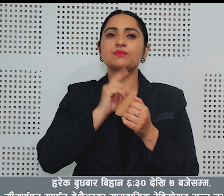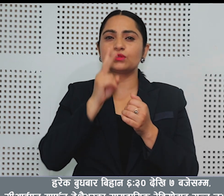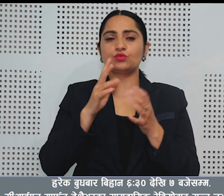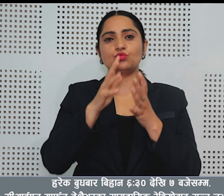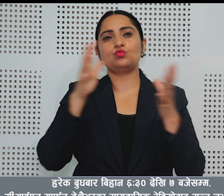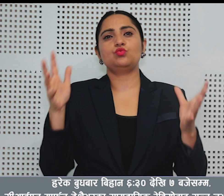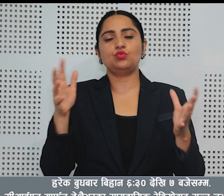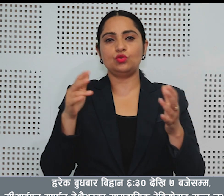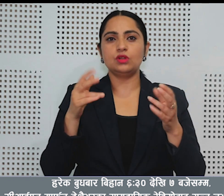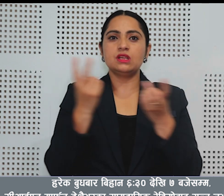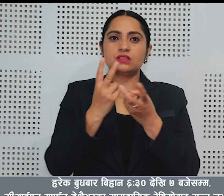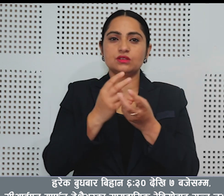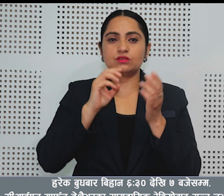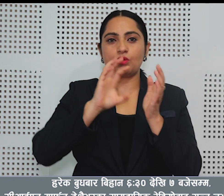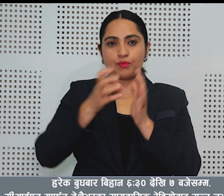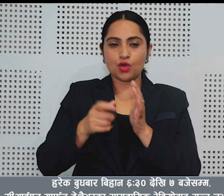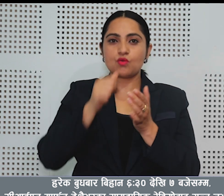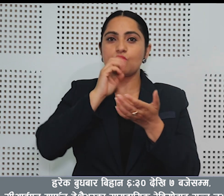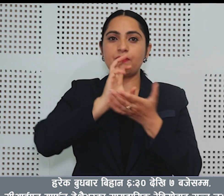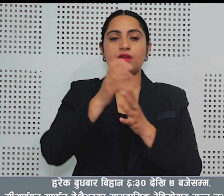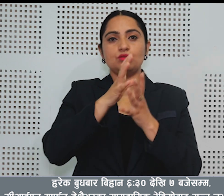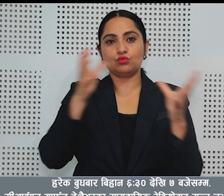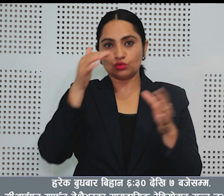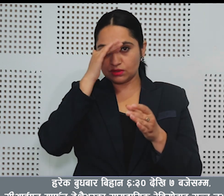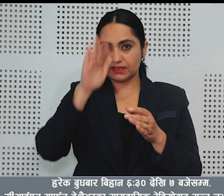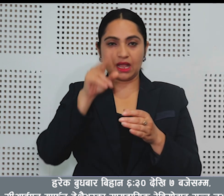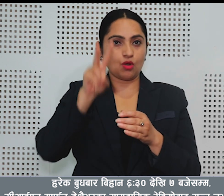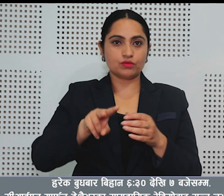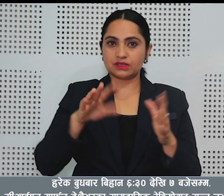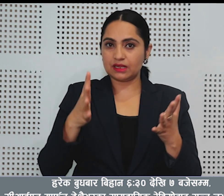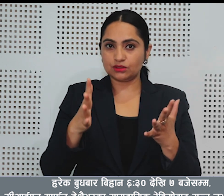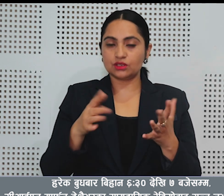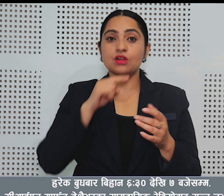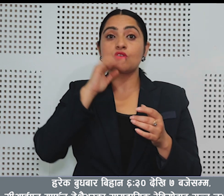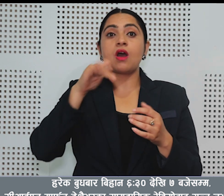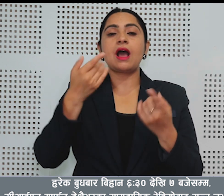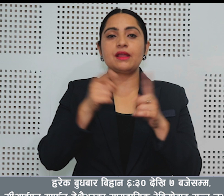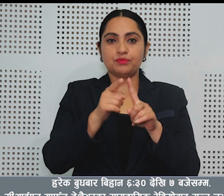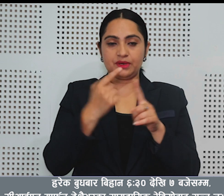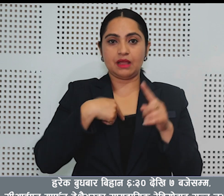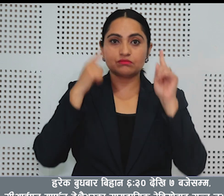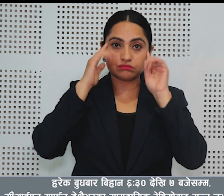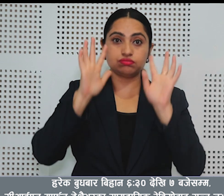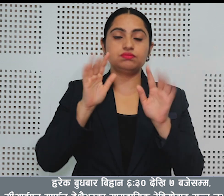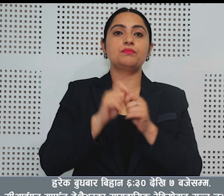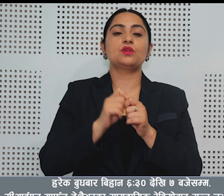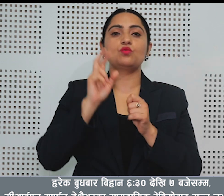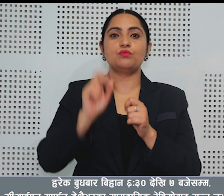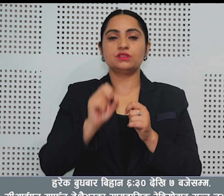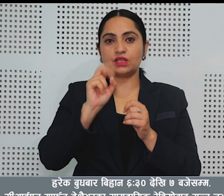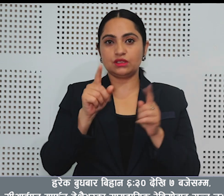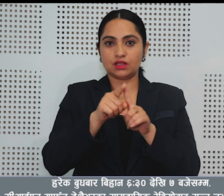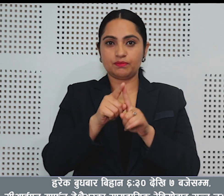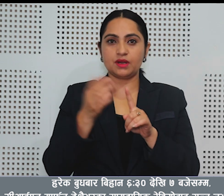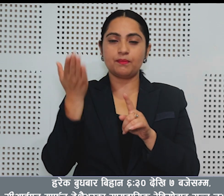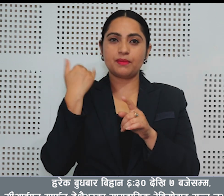त्यस्तो ठुलो विपद जस्तै बाढी पहिरोकै ठुलो विपद आइपरेको अवस्था त छैन होइन। नआए पनि अब हामी चाहिँ एलर्ट चाहिँ रहनै पर्छ। तर पनि पहिला